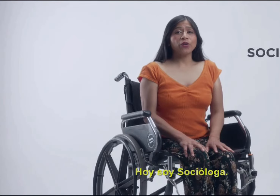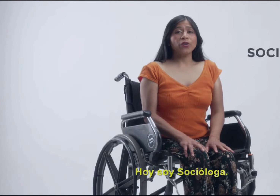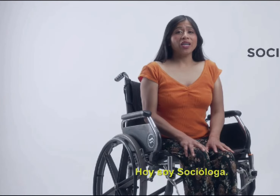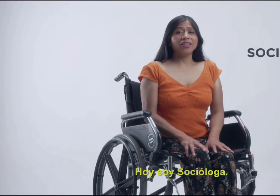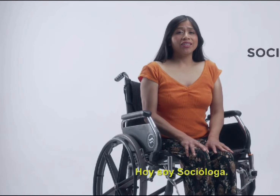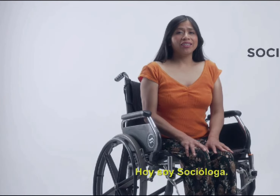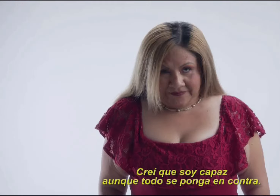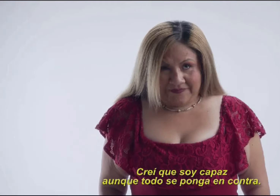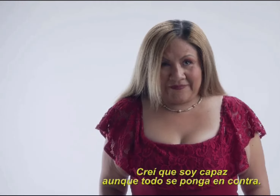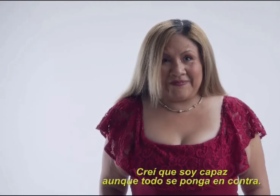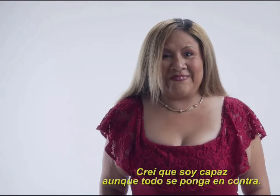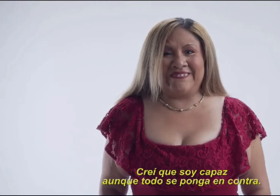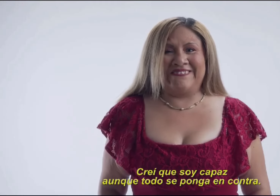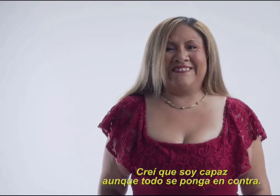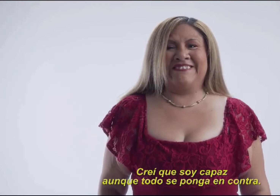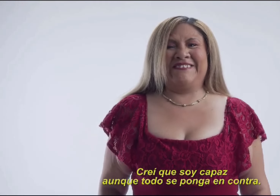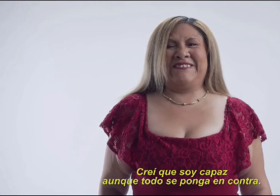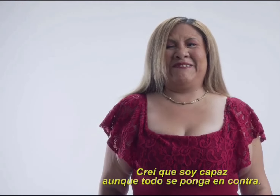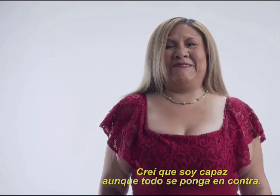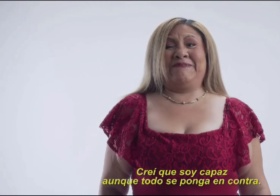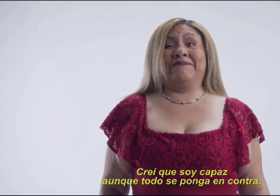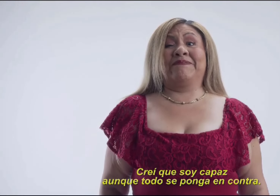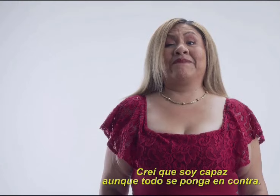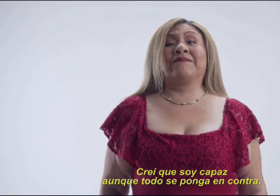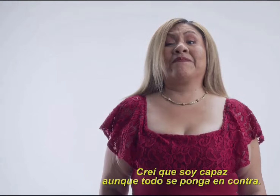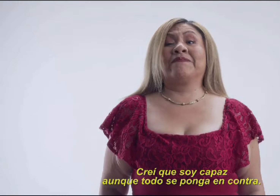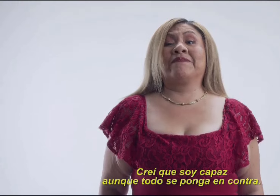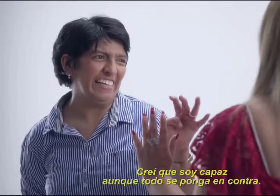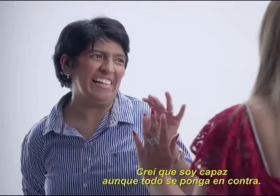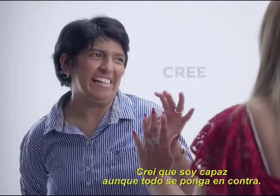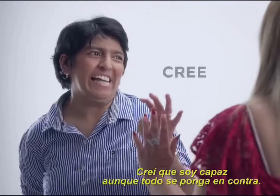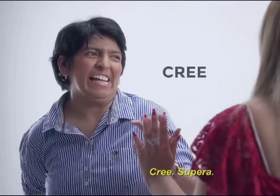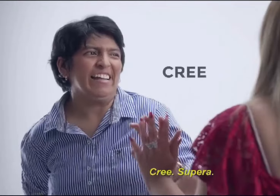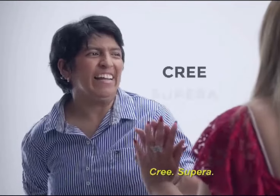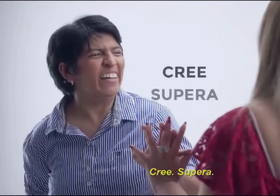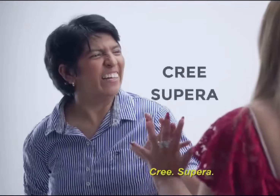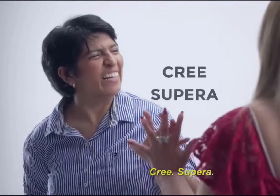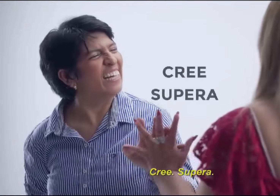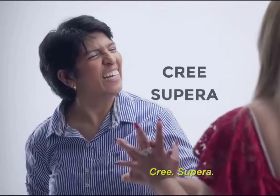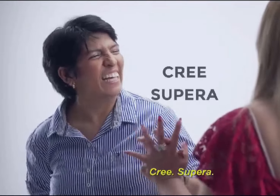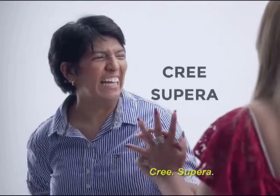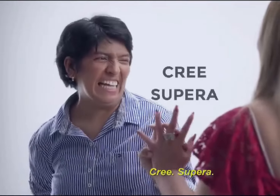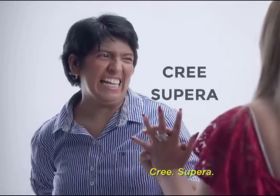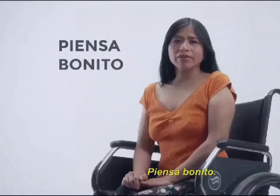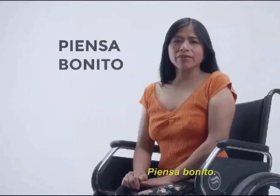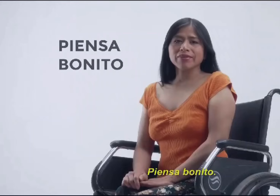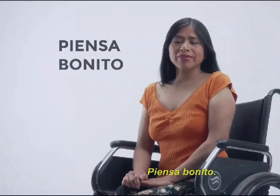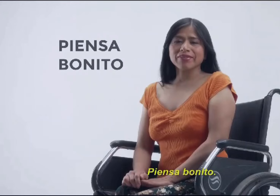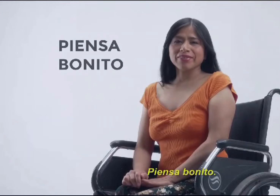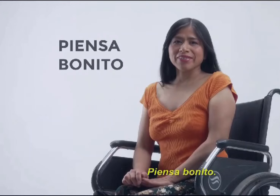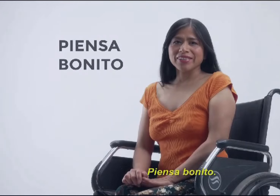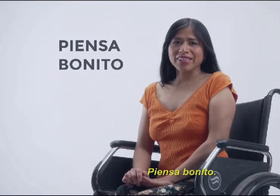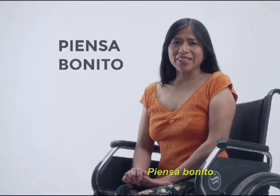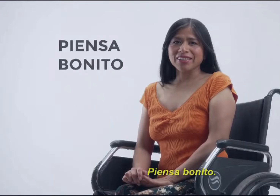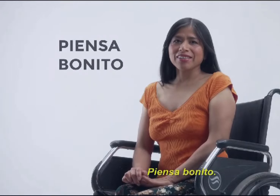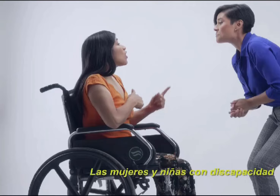de discapacidad, pero al mismo tiempo tenemos que hablar de las barreras reales para el correcto desenvolvimiento en la ciudad. No quiero